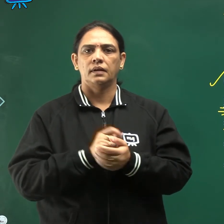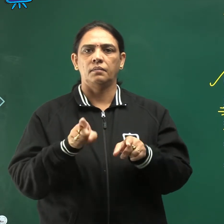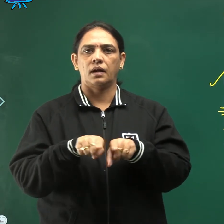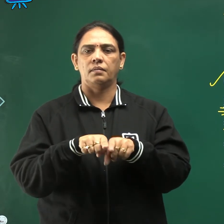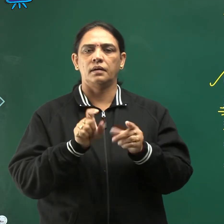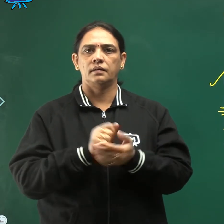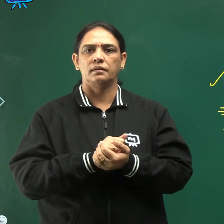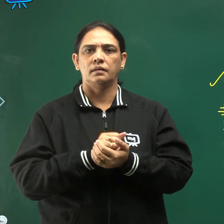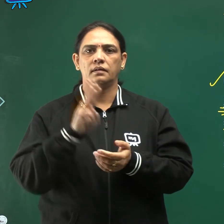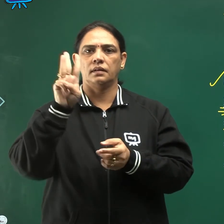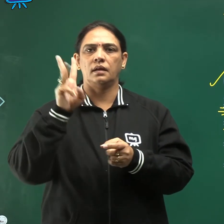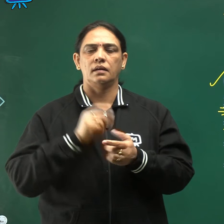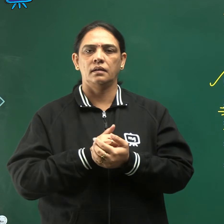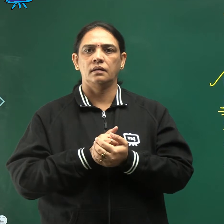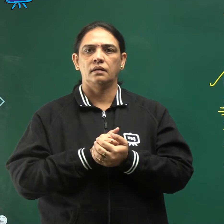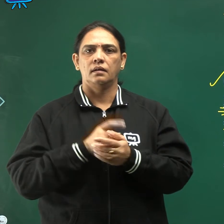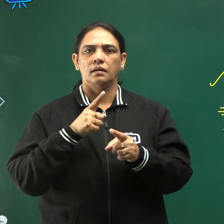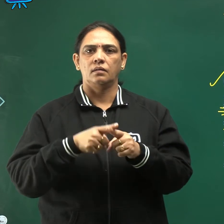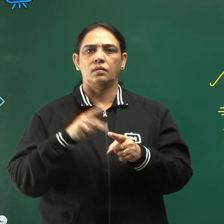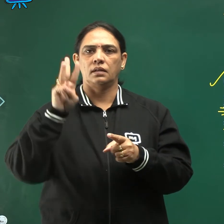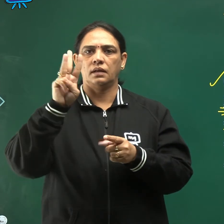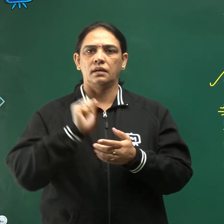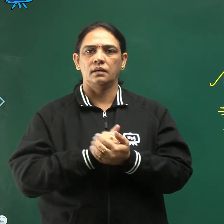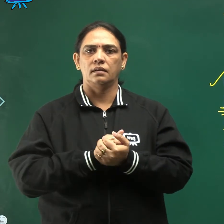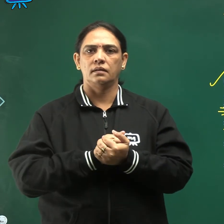बराबर 3 गुणा 3